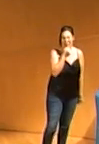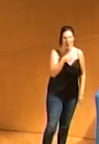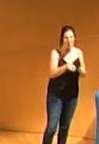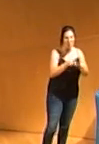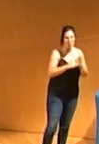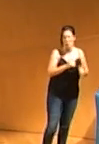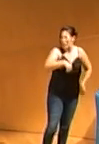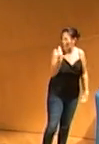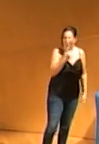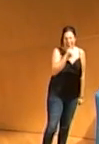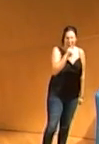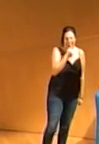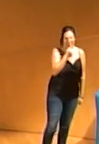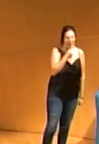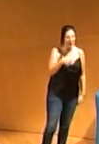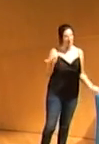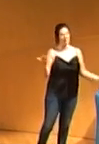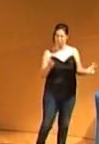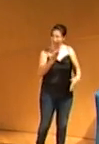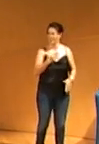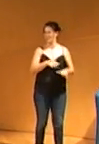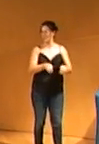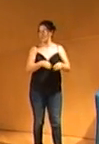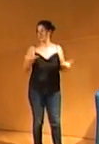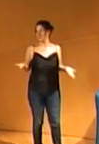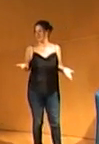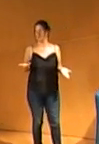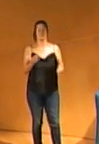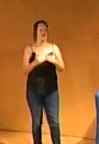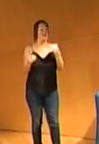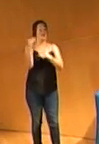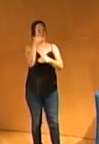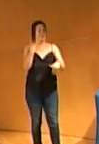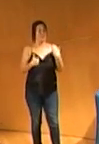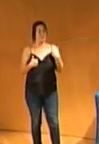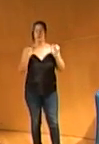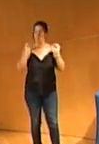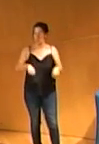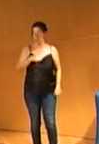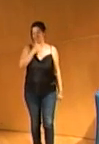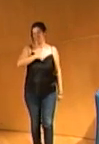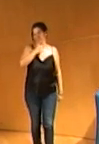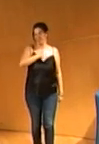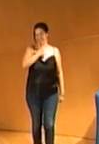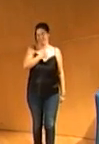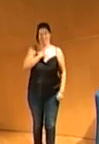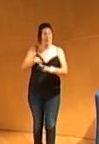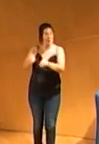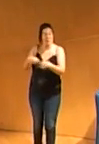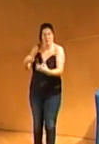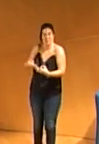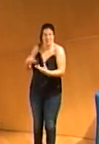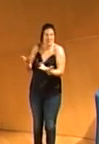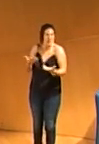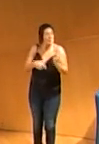voyez, c'est ça aussi une famille qui a un enfant adulte handicapé, c'est qu'on peut... Il y a des moments où on